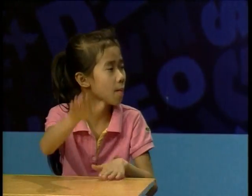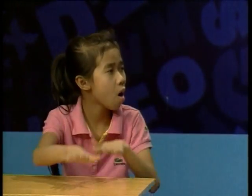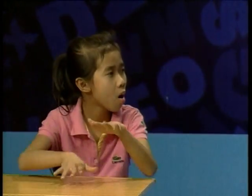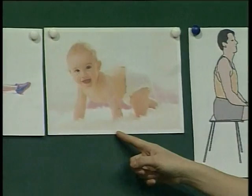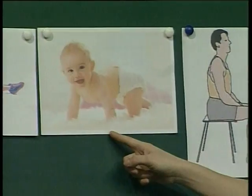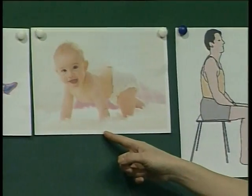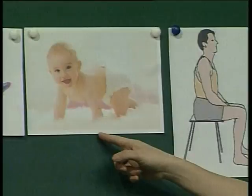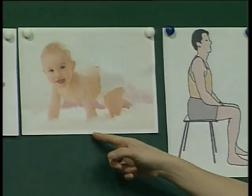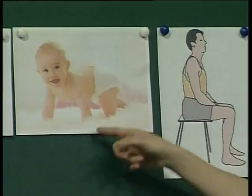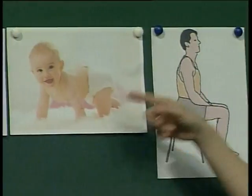Ký hiệu bò